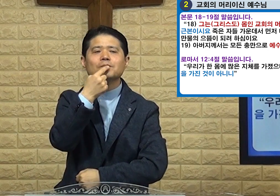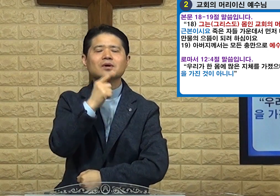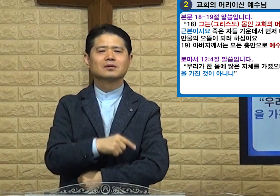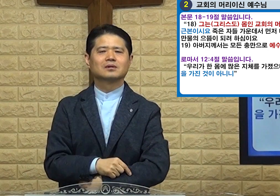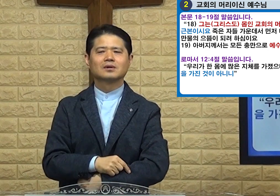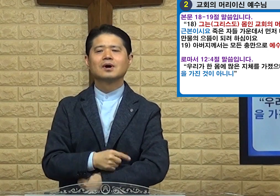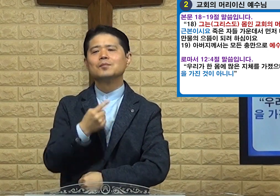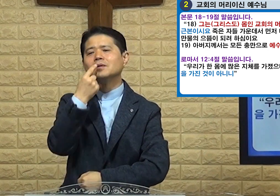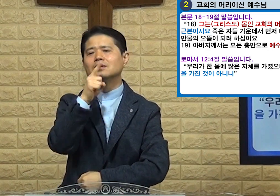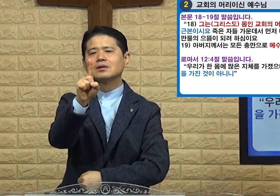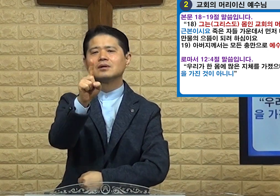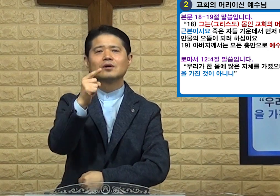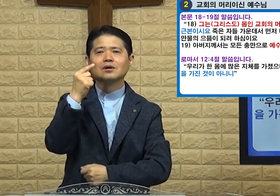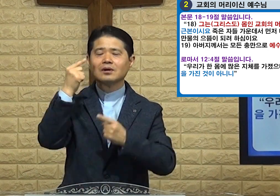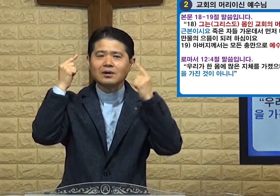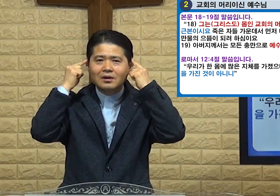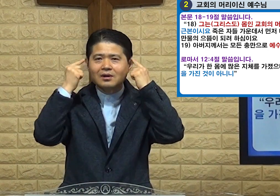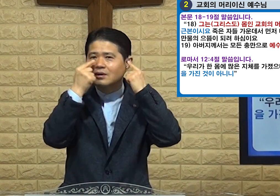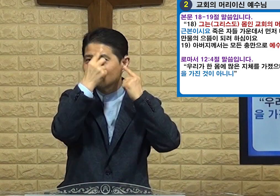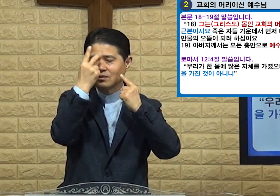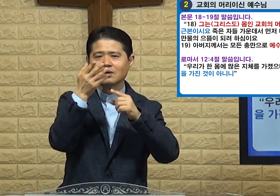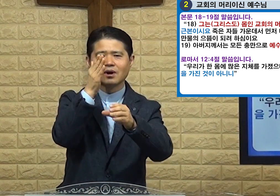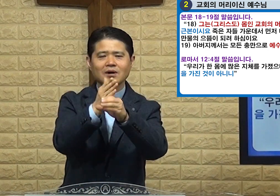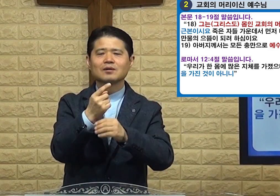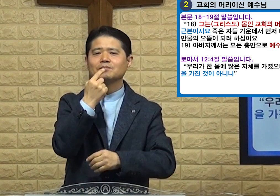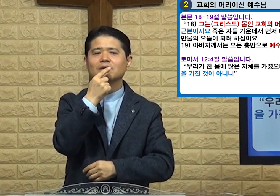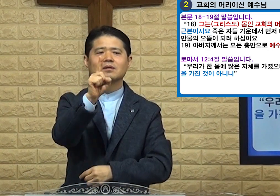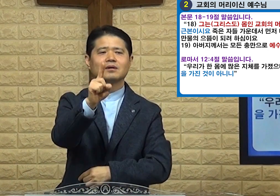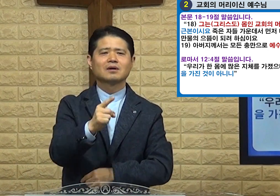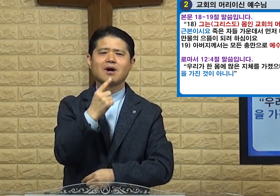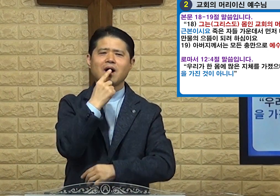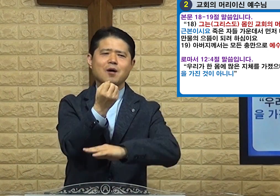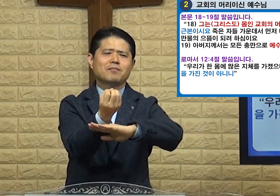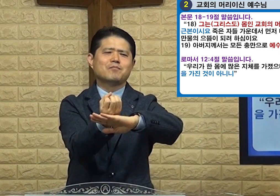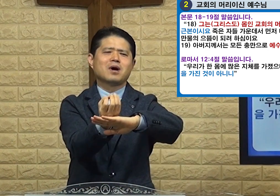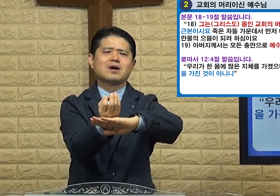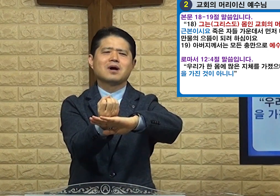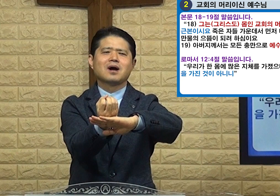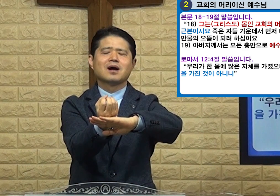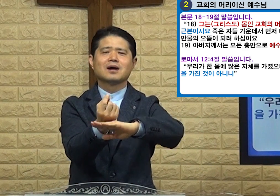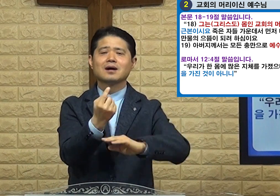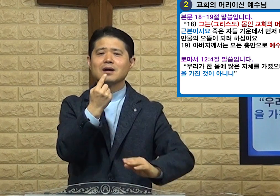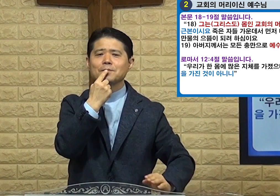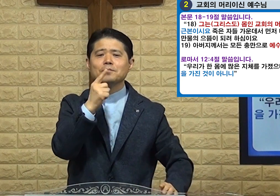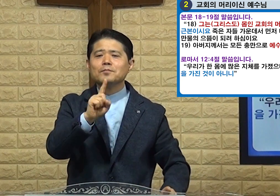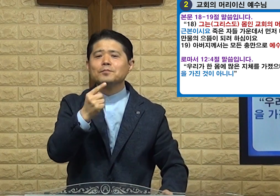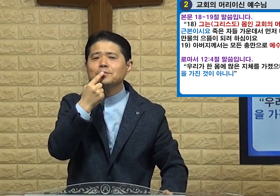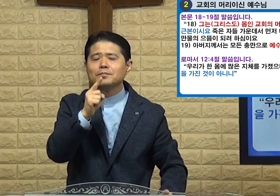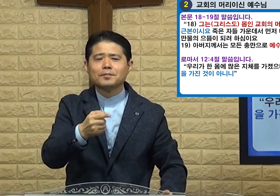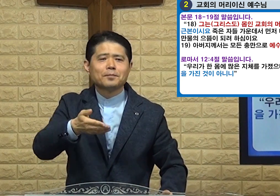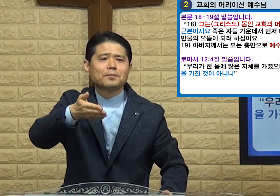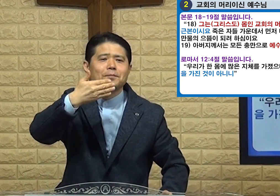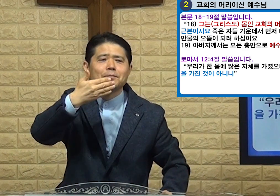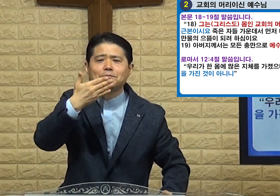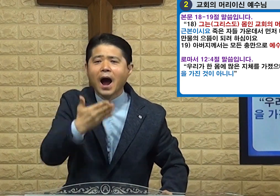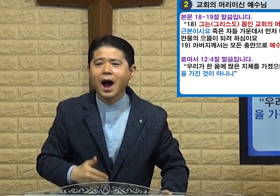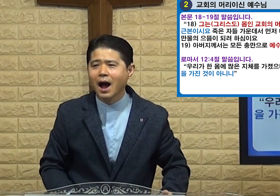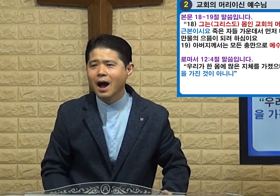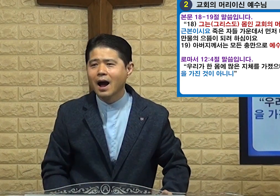됩니다. 우리가 입으로만 어떻습니까? 입도 우리가 이 귀한 존재입니다. 먹을 수